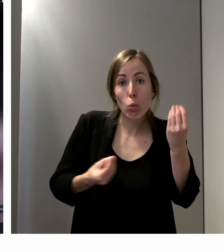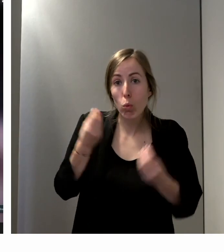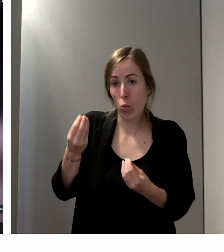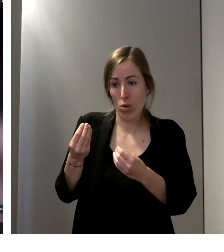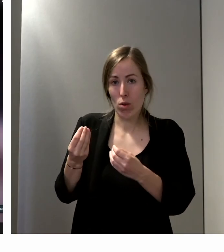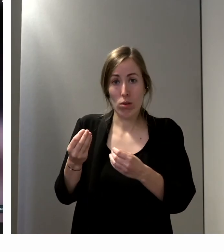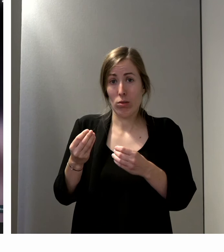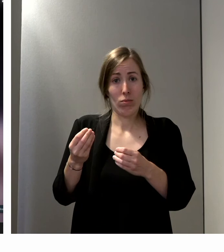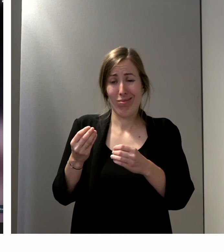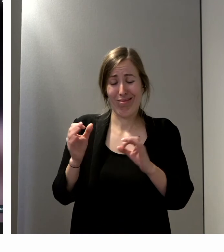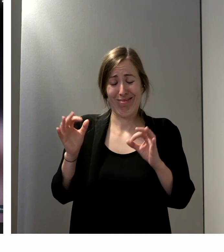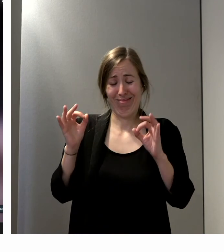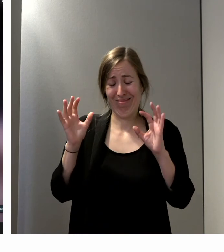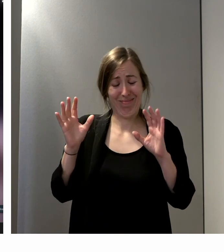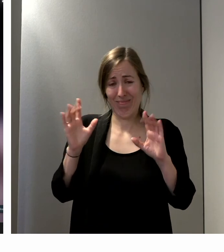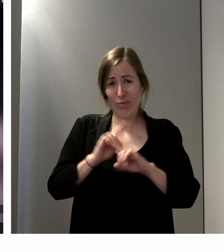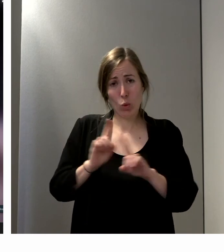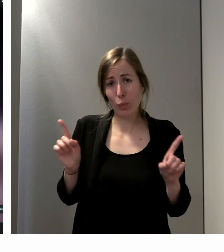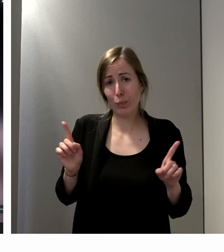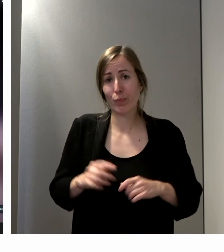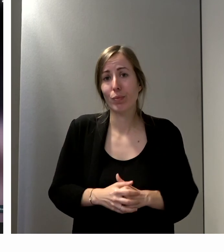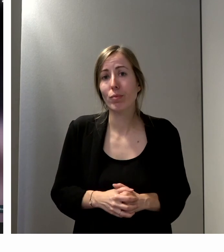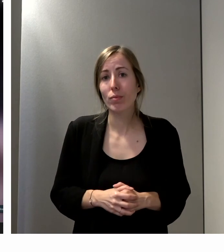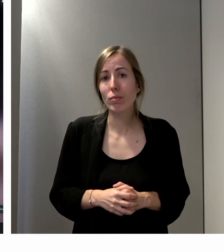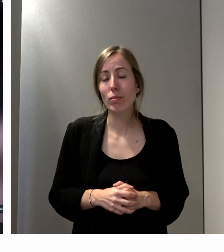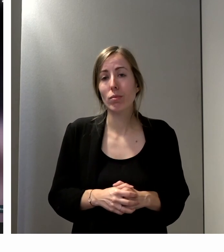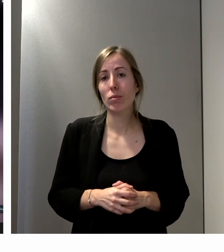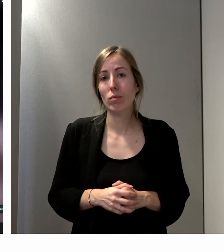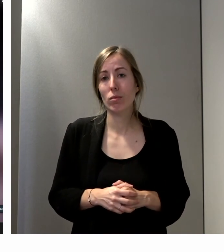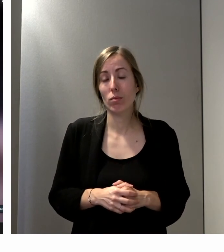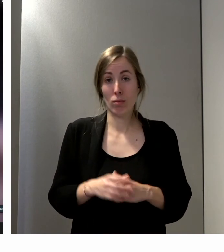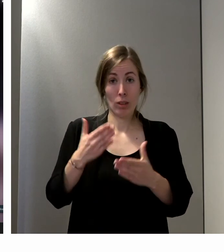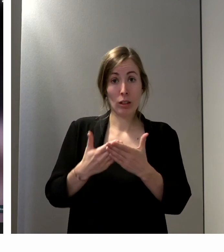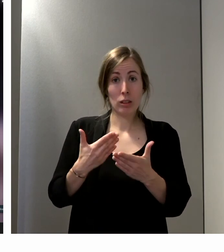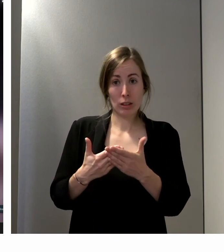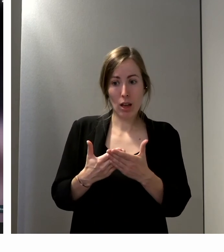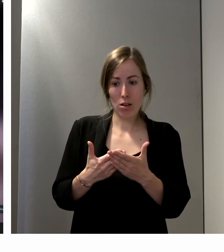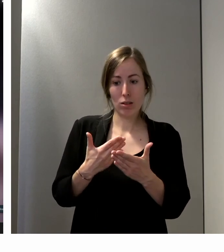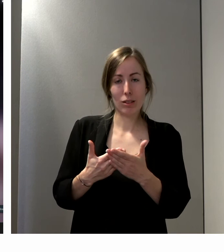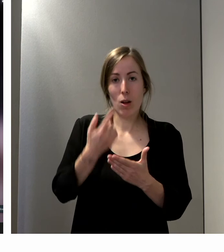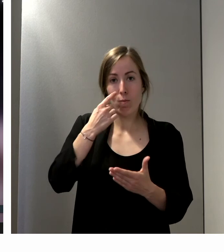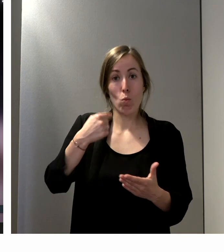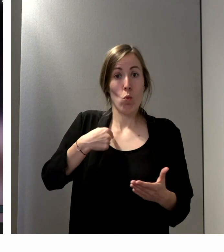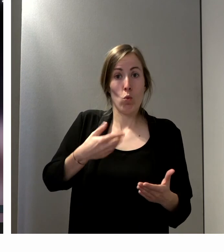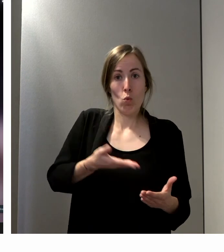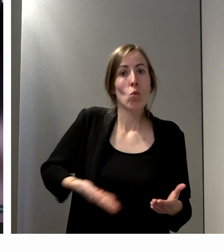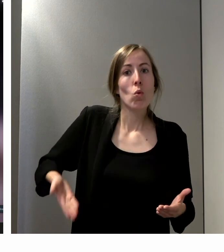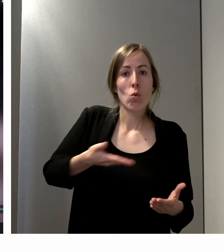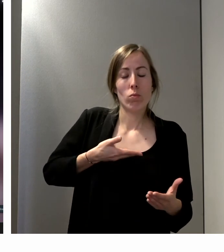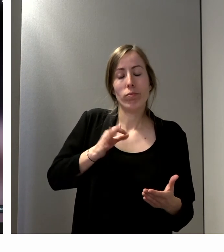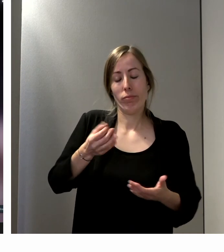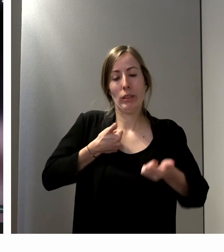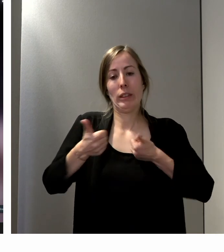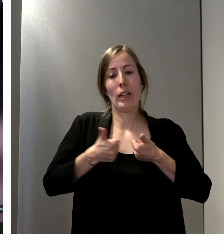se retrouvent partagés ou ce genre de choses. C'est ça qui peut, à notre sens, garantir un